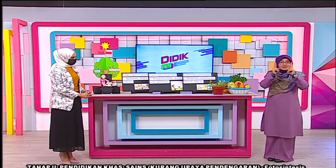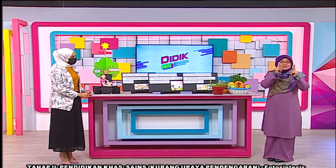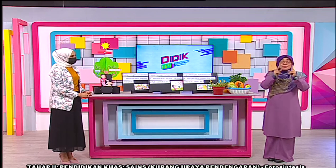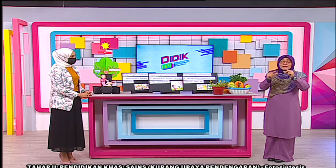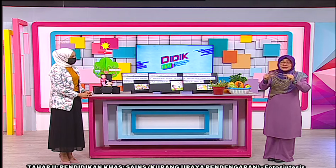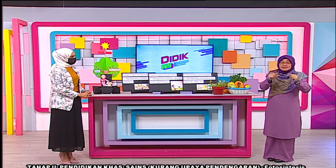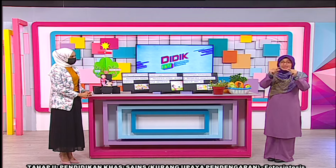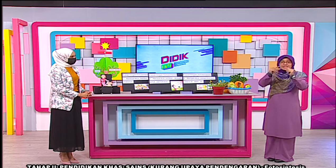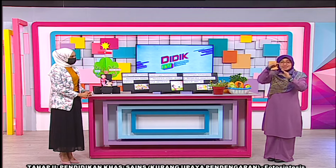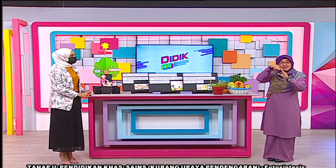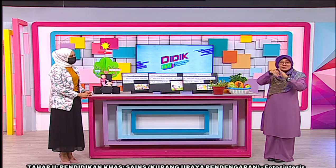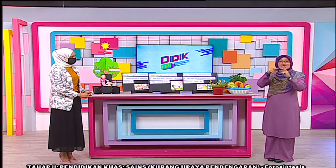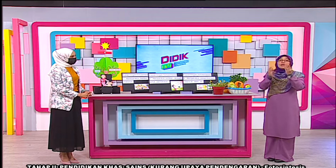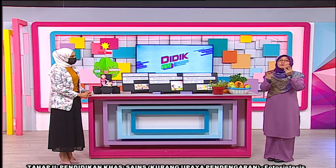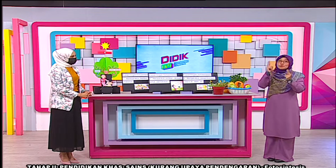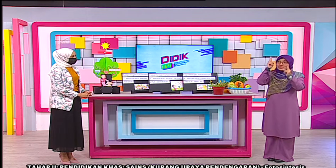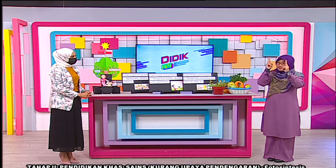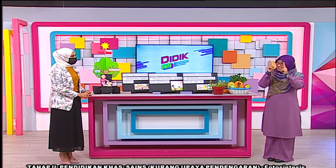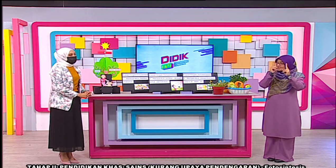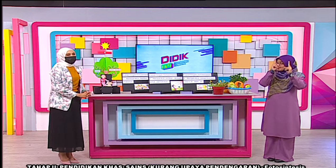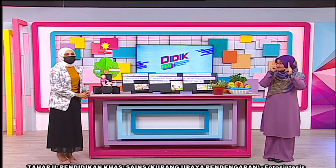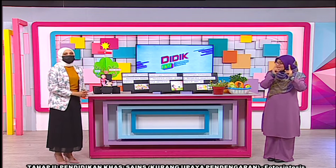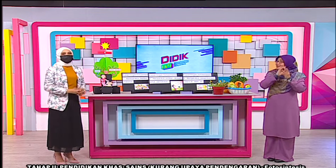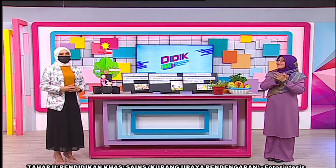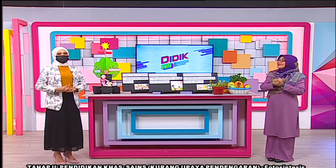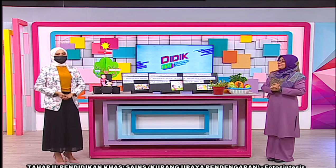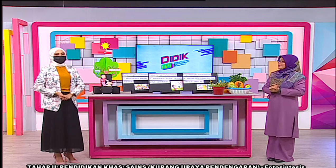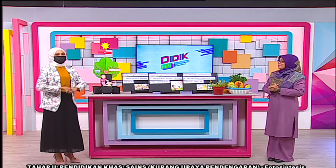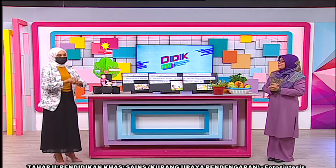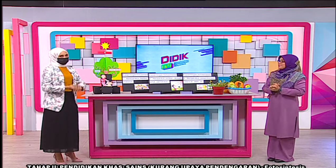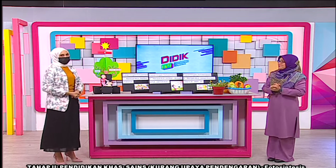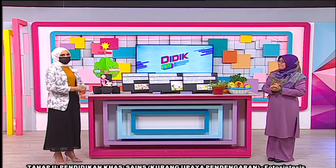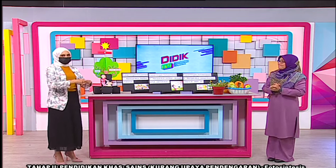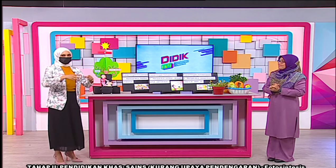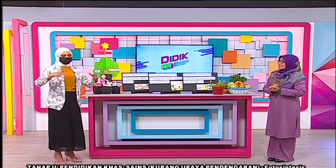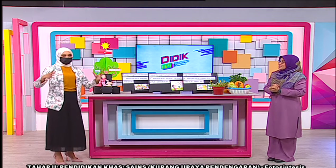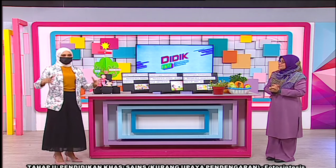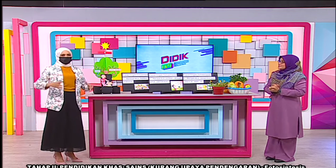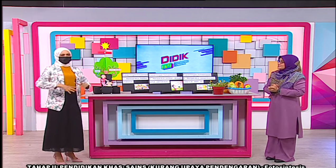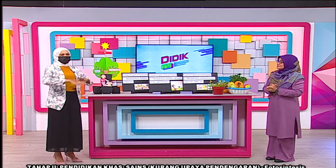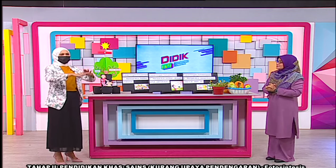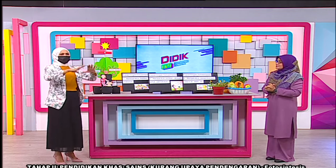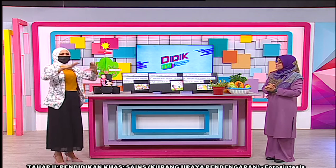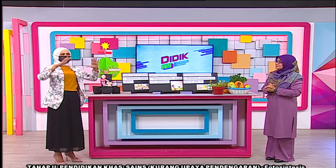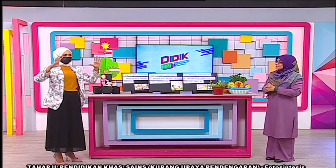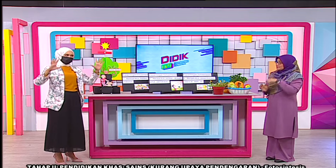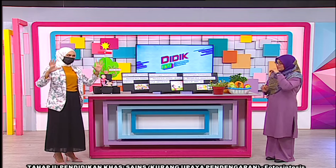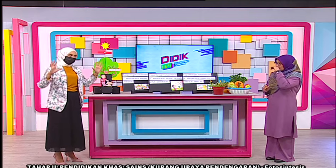keseimbangan gas dalam udara Oh cengo masih segel kalau kasih sebuah tempat itu ada banyak pupuk